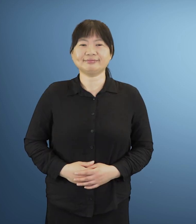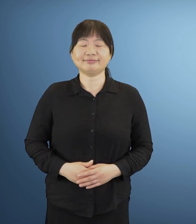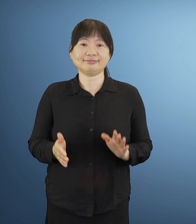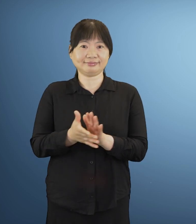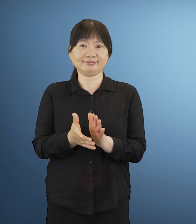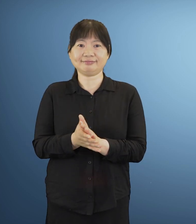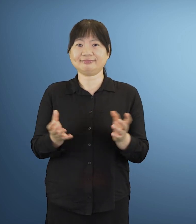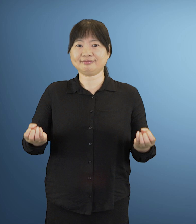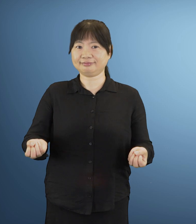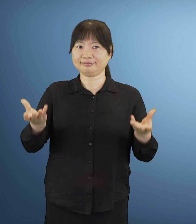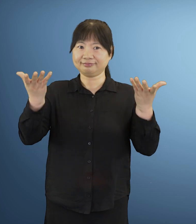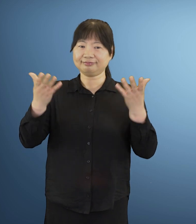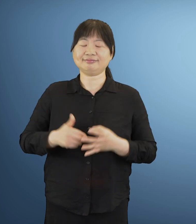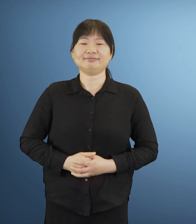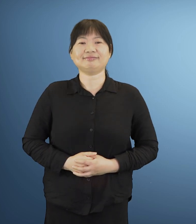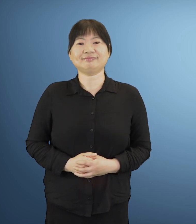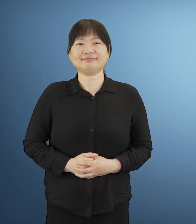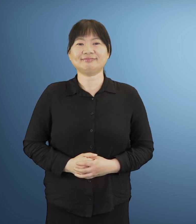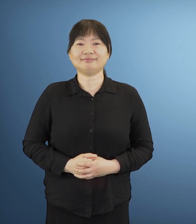할렐루야.